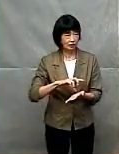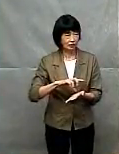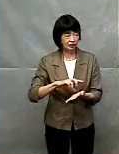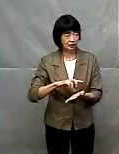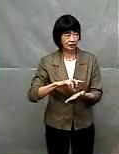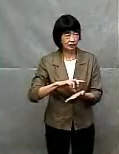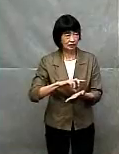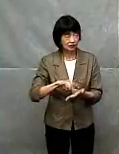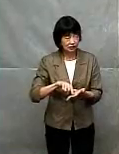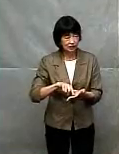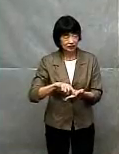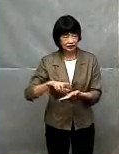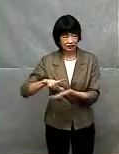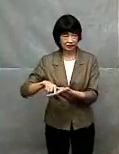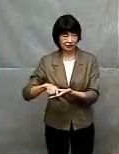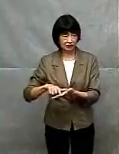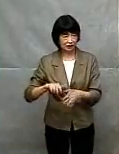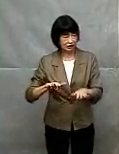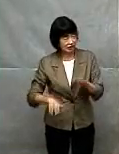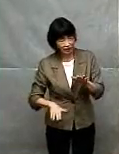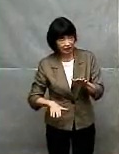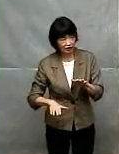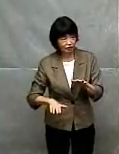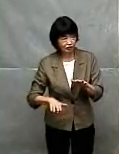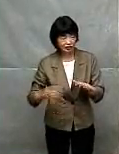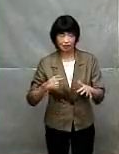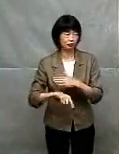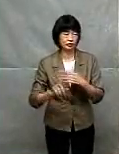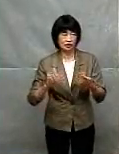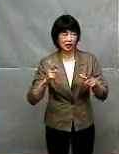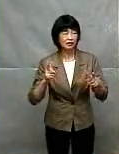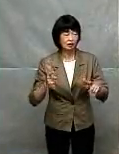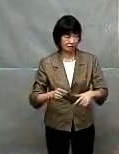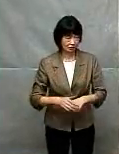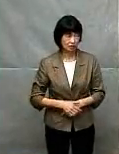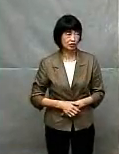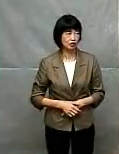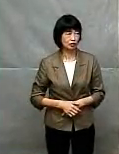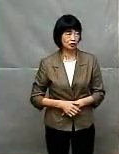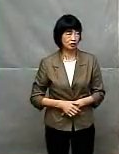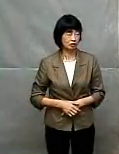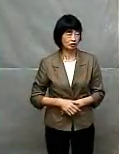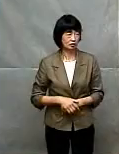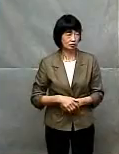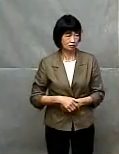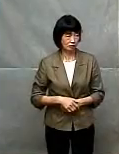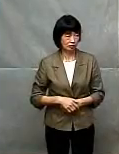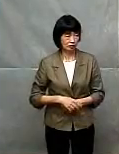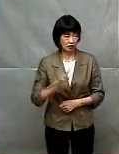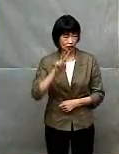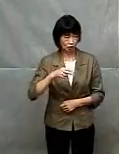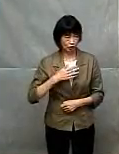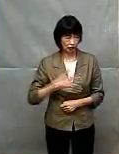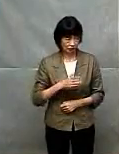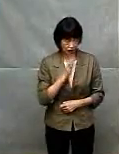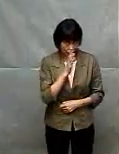差が出るというような趣旨ではございませんので、そういうことで、ご理解いただければなというふうに思います。以上です